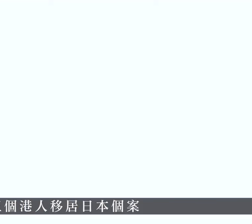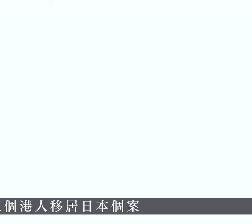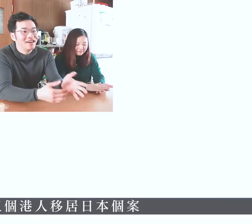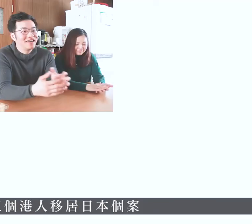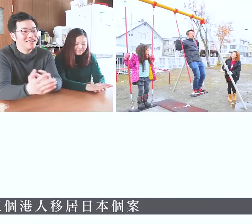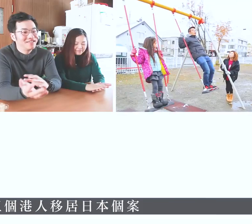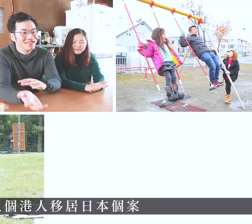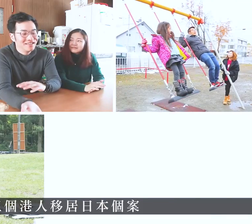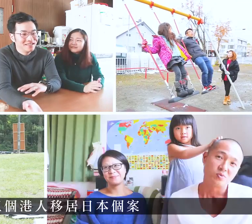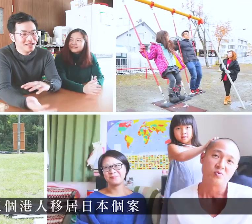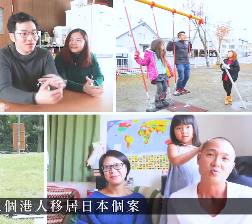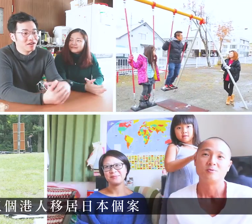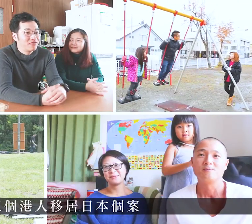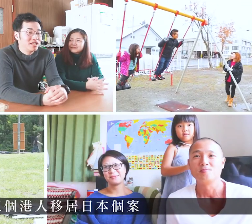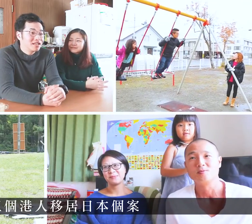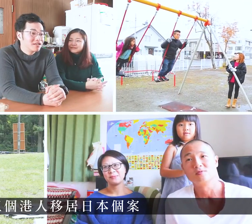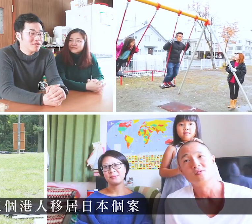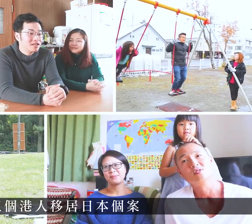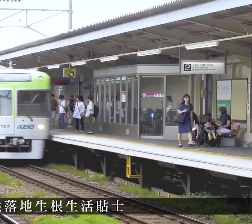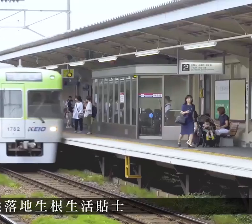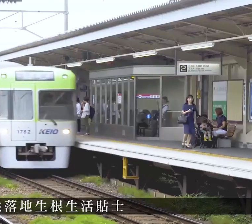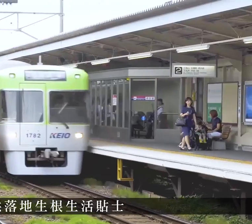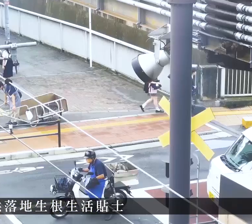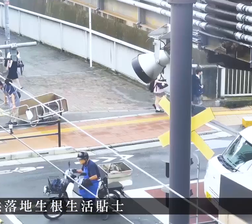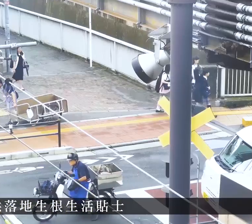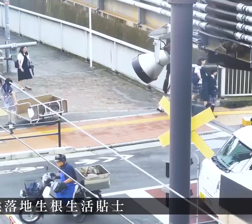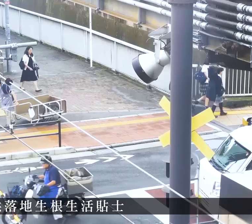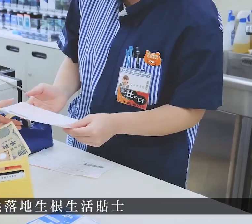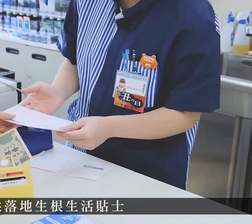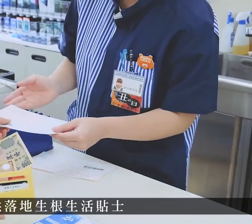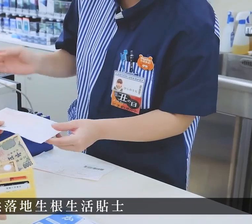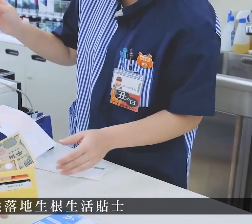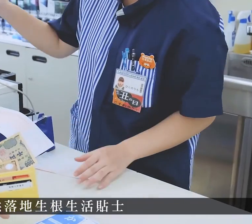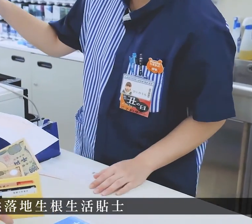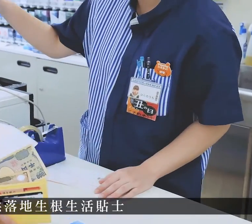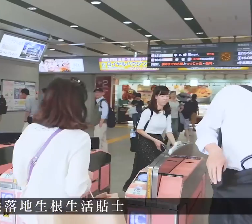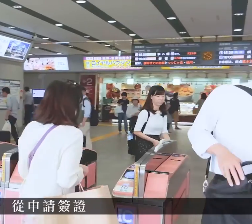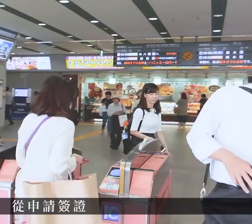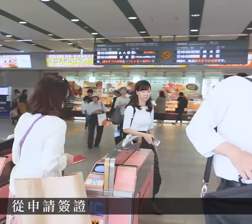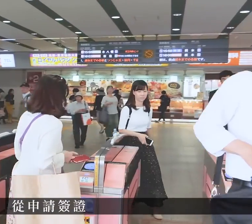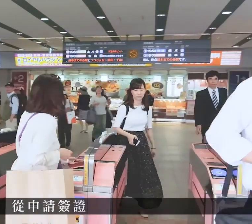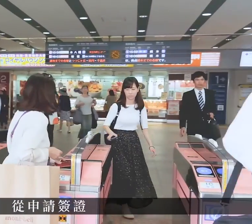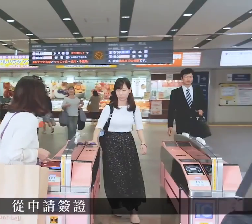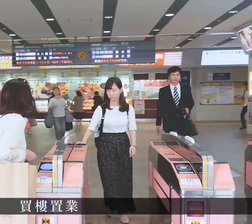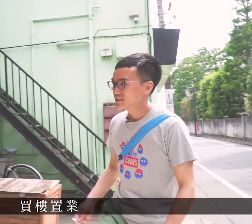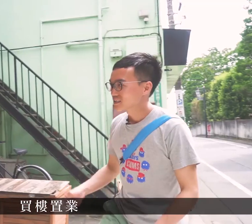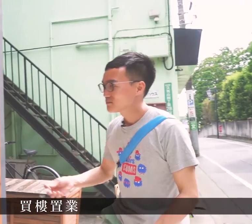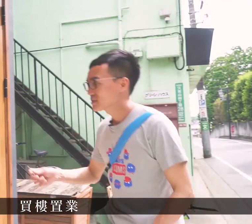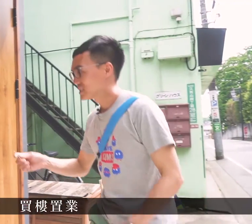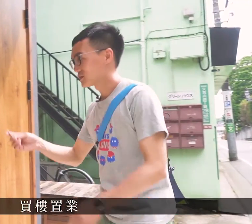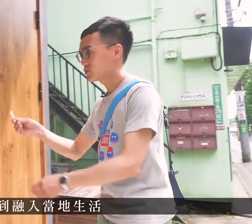收录五个香港人移居日本的个案，提供落地生根生活贴士，由申请签证、